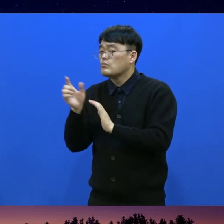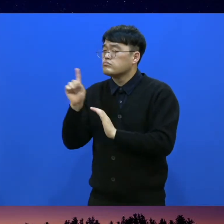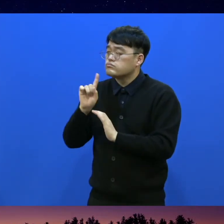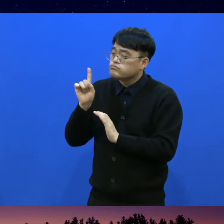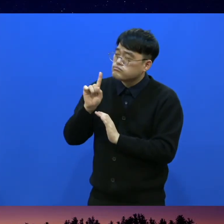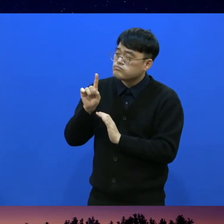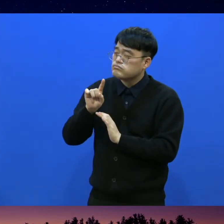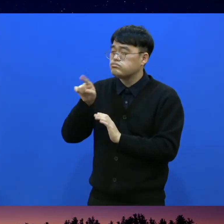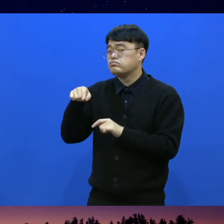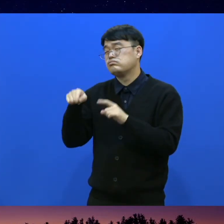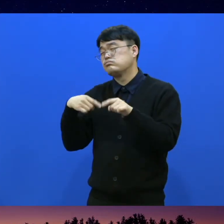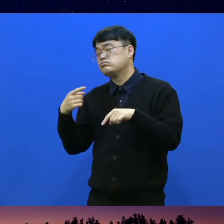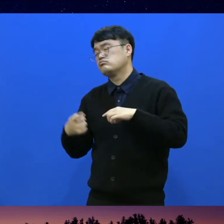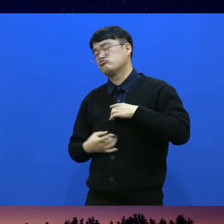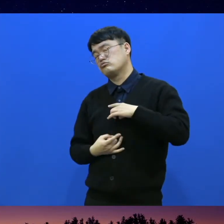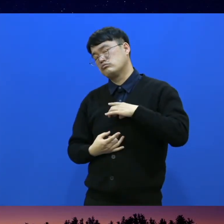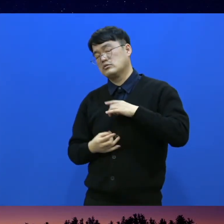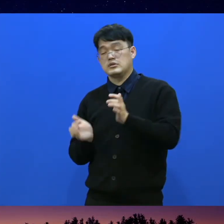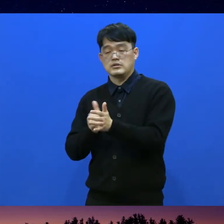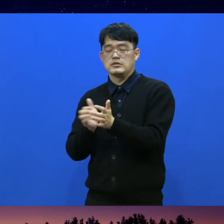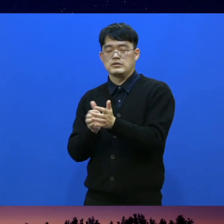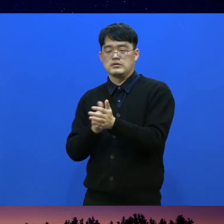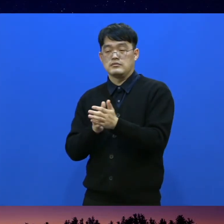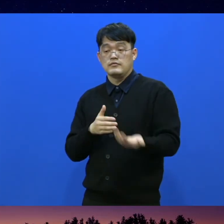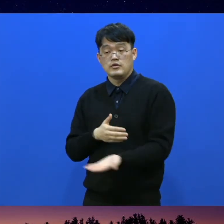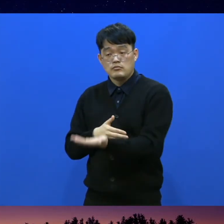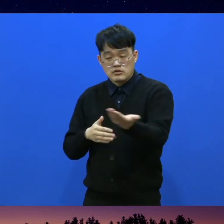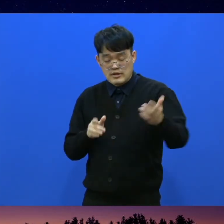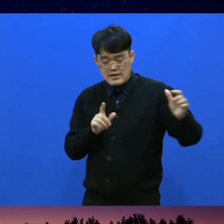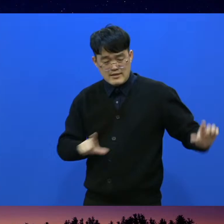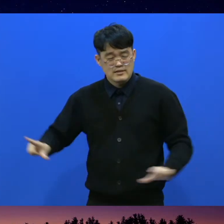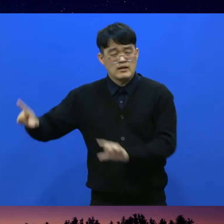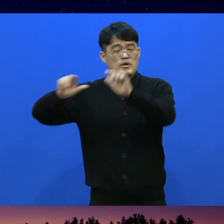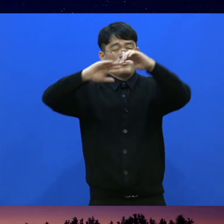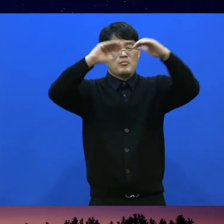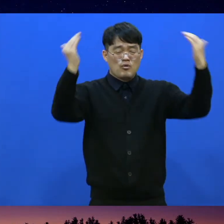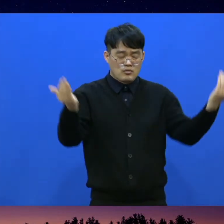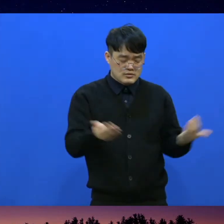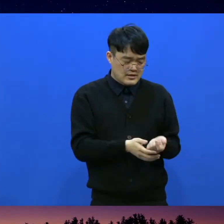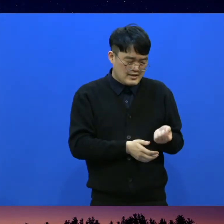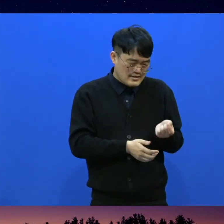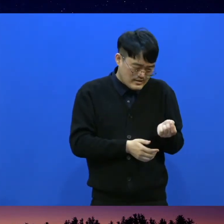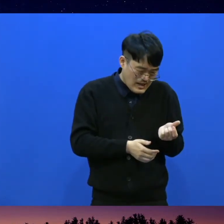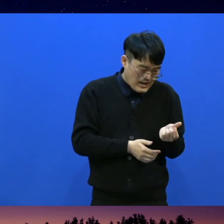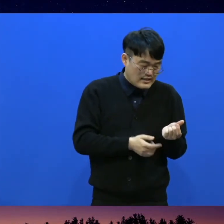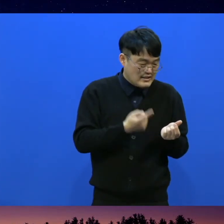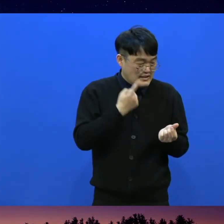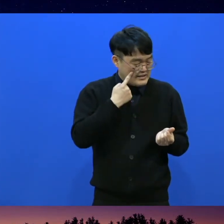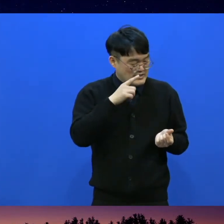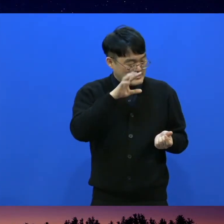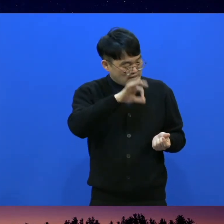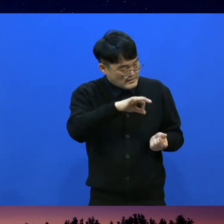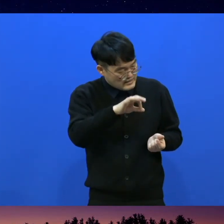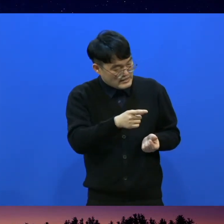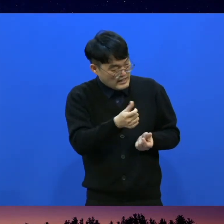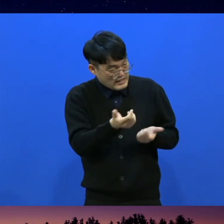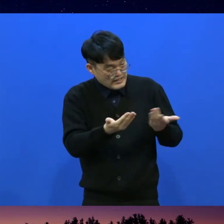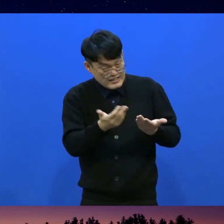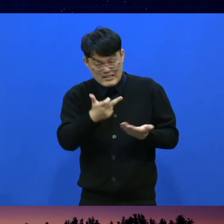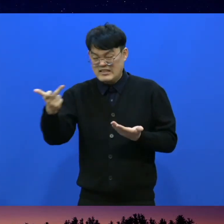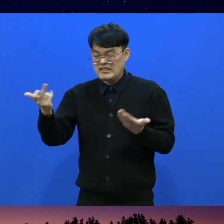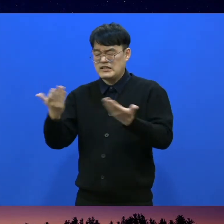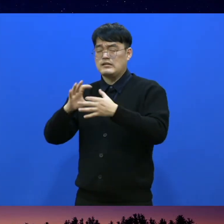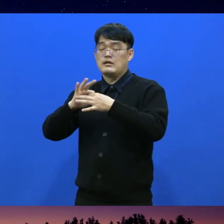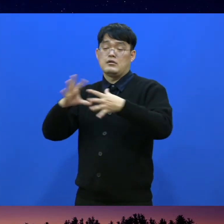여러분 일상의 전반에 걸쳐 기도해야 합니다. 누가 기도합니까? 어떤 작은 일에도 그냥 넘어가지 않아요.